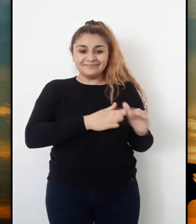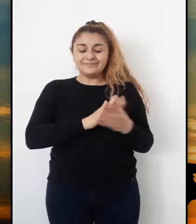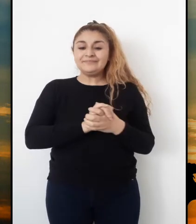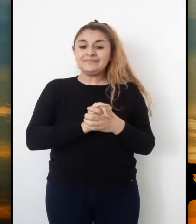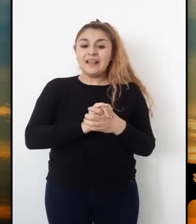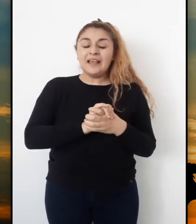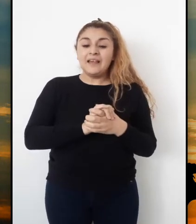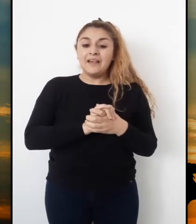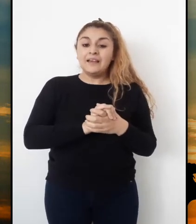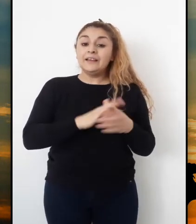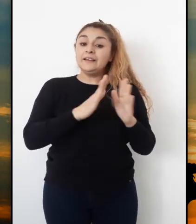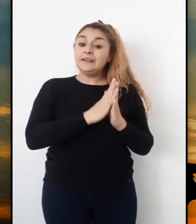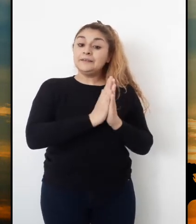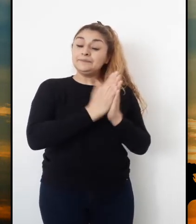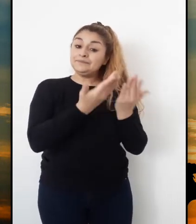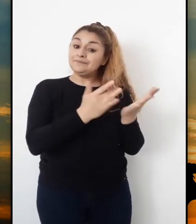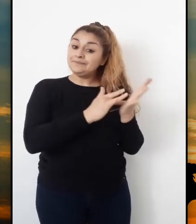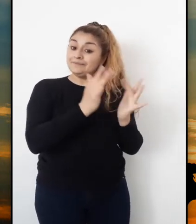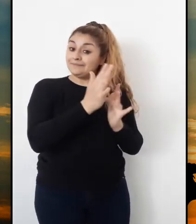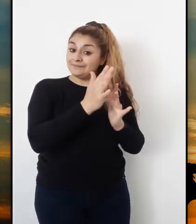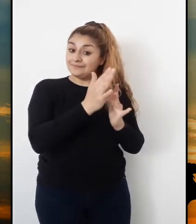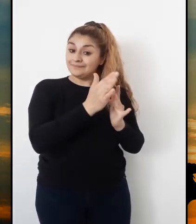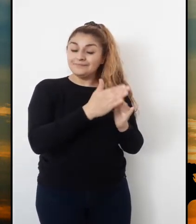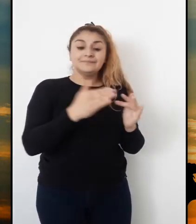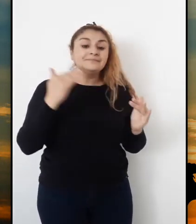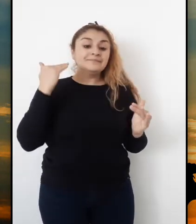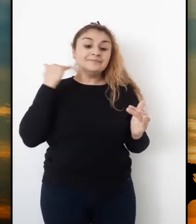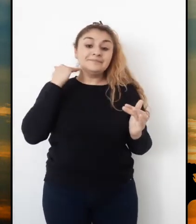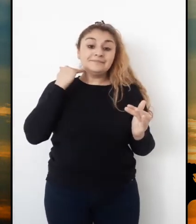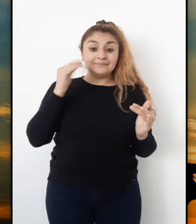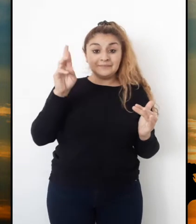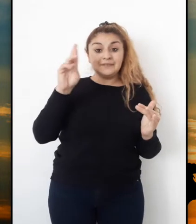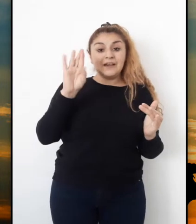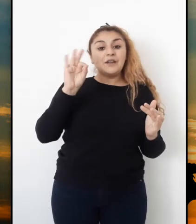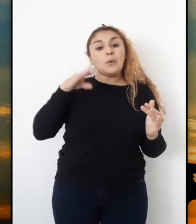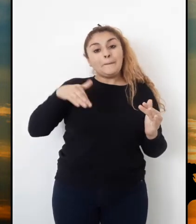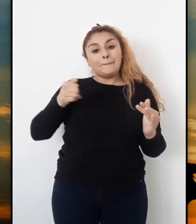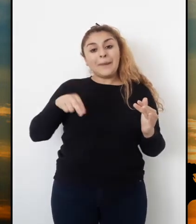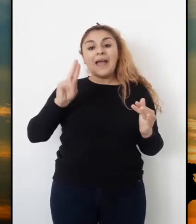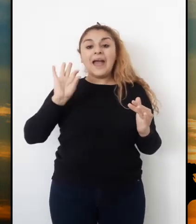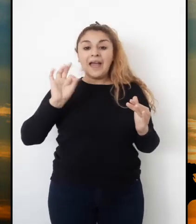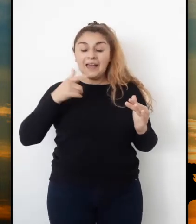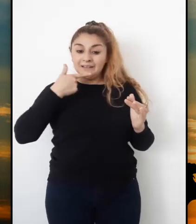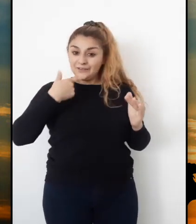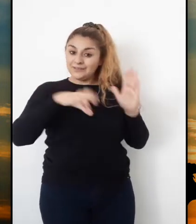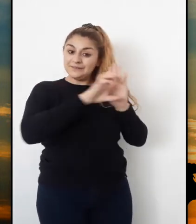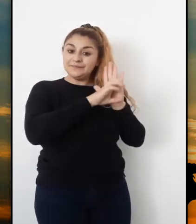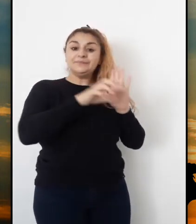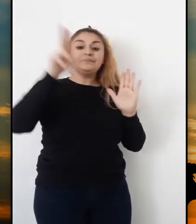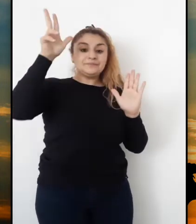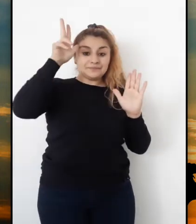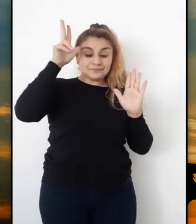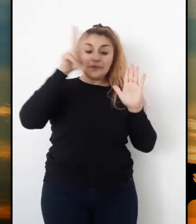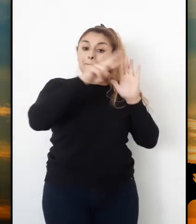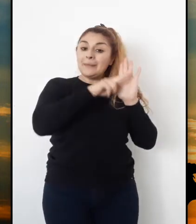On va lire dans le livre de Romains, chapitre 8, versets 28 à 29. Vamos a leer Romanos